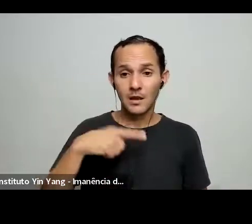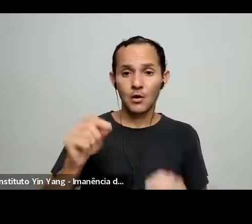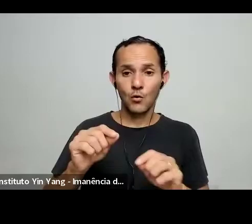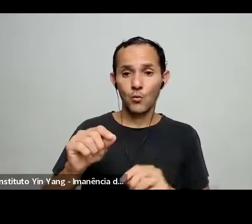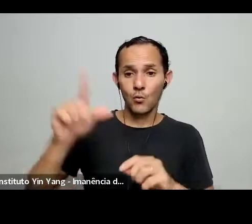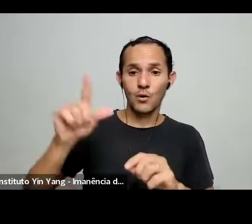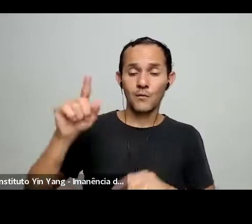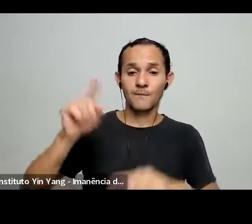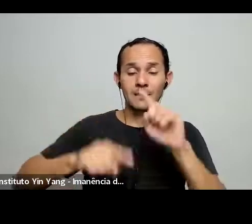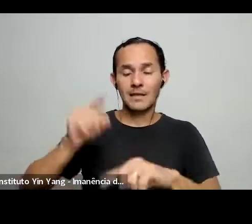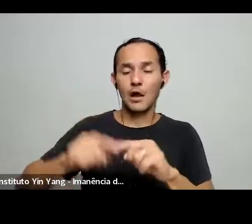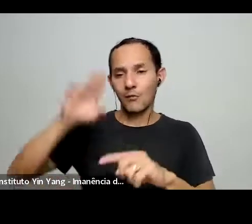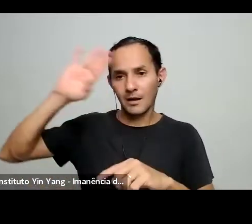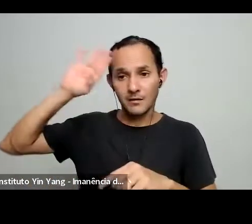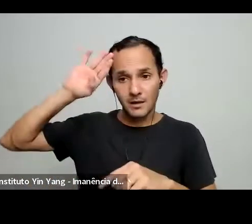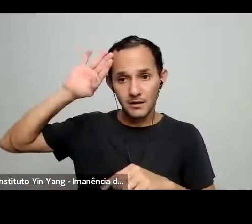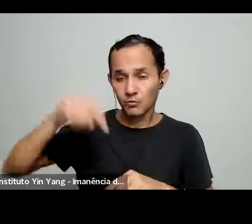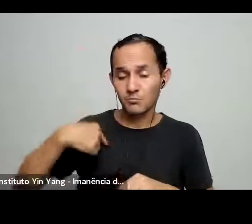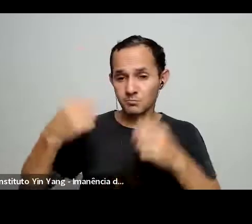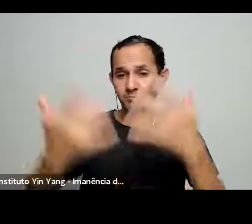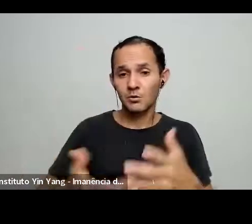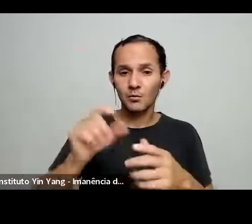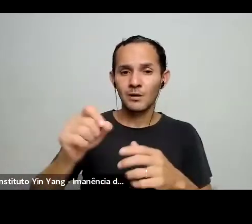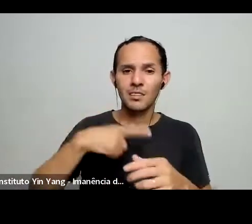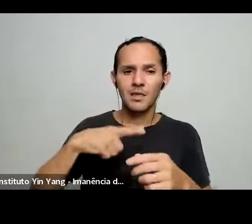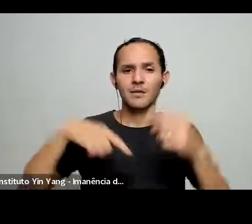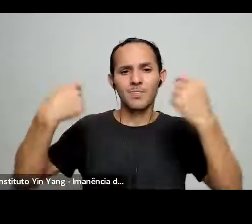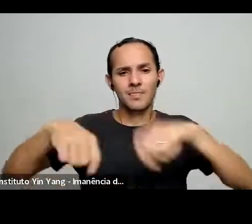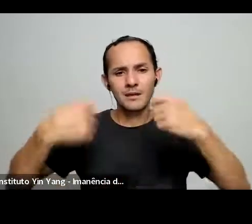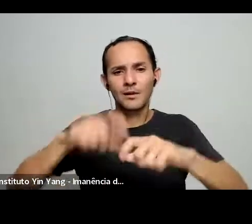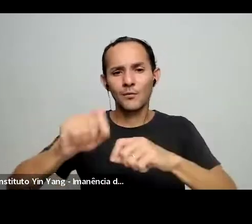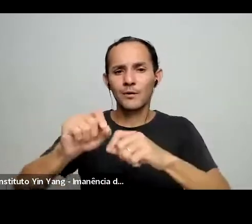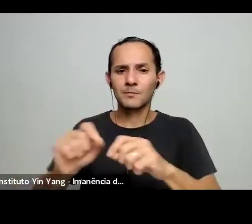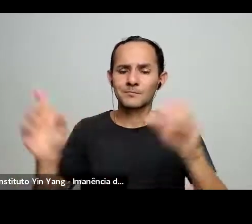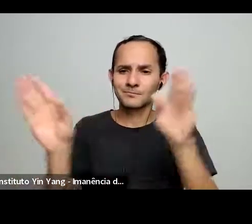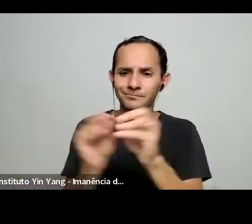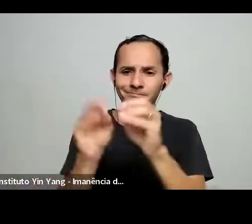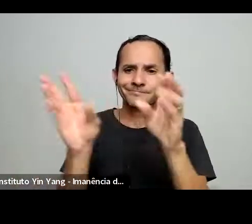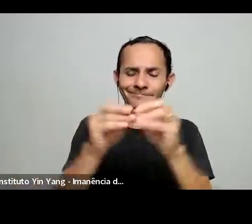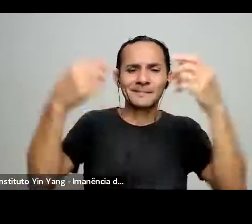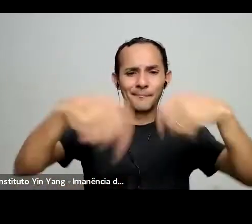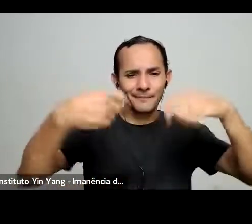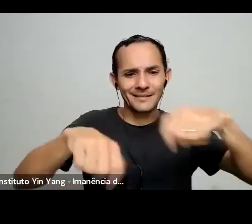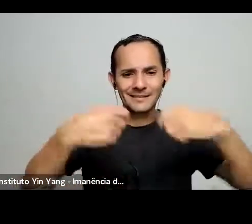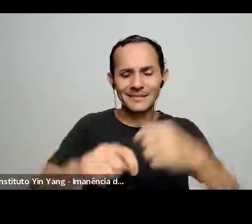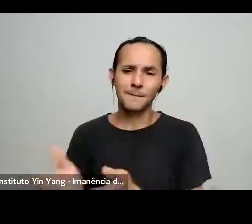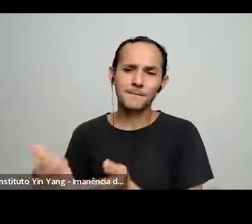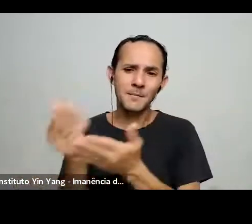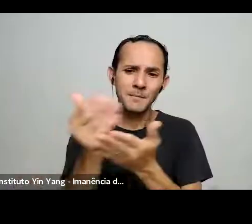da produção acadêmica, como eu havia falado, que vai gerando uma necessidade de compilar essas evidências, né? E